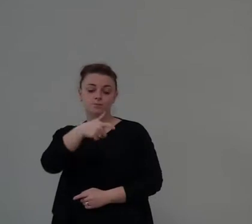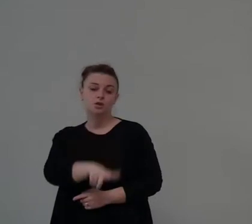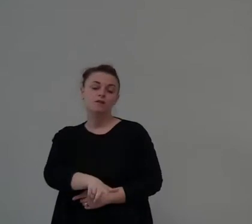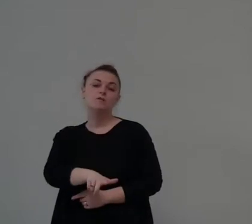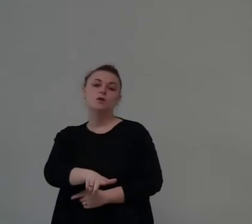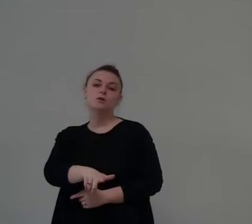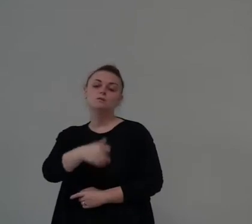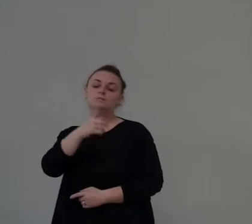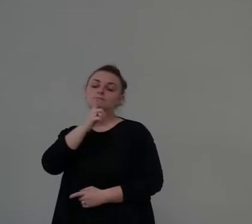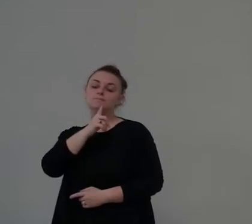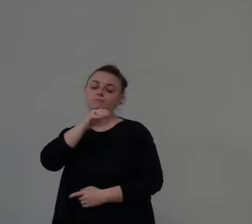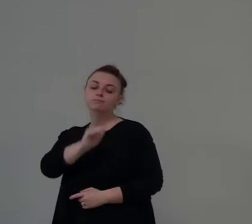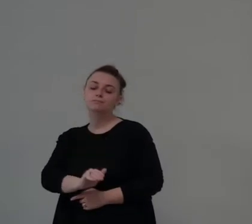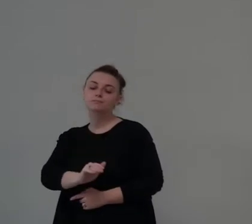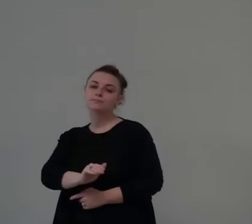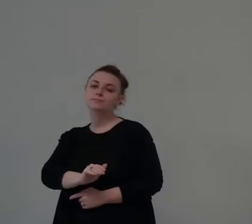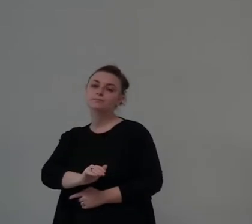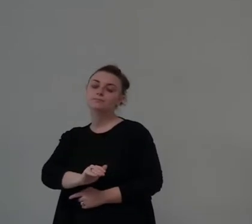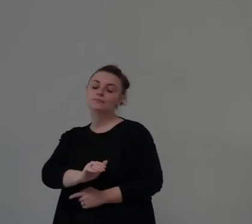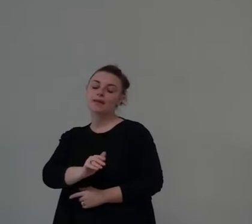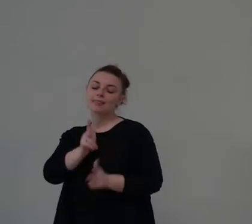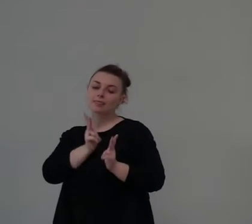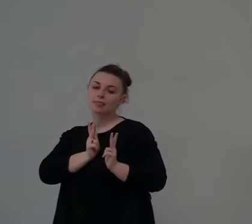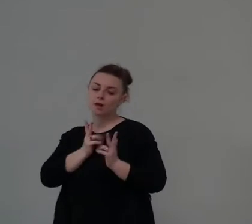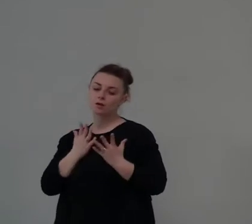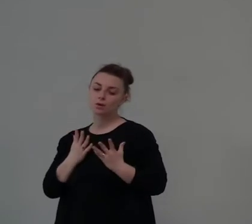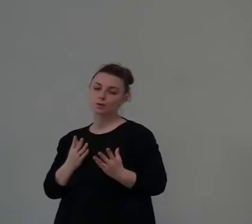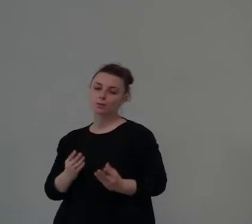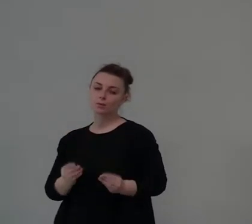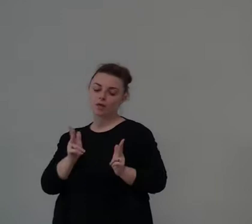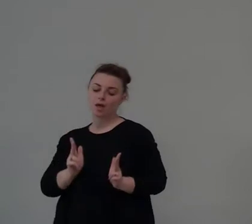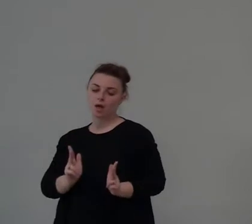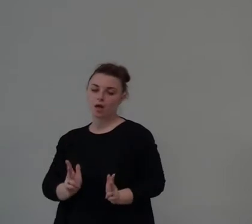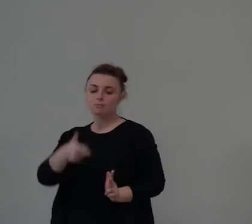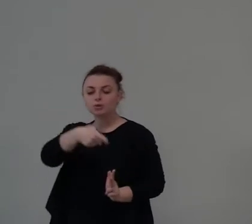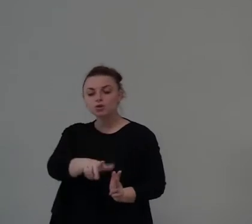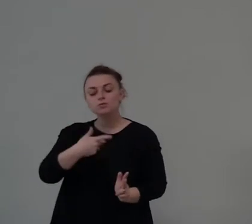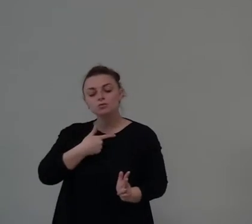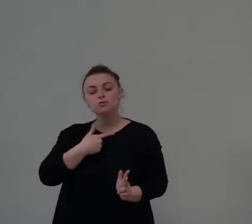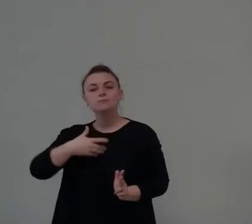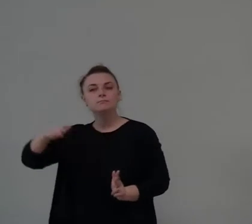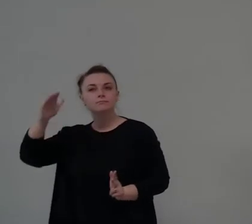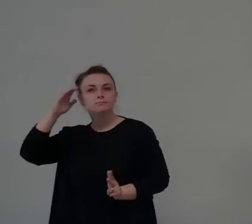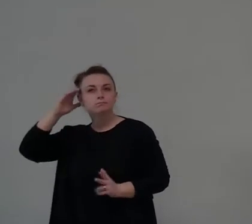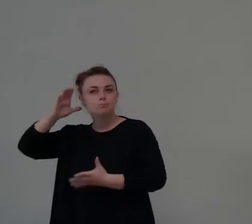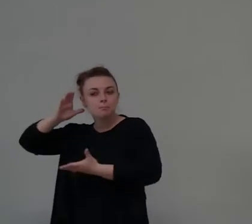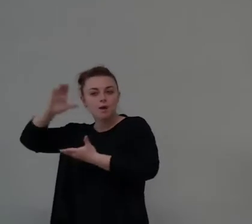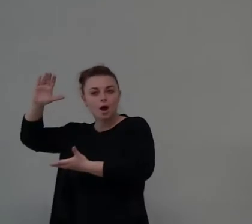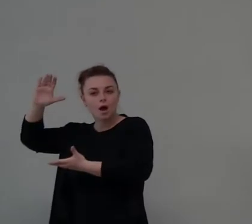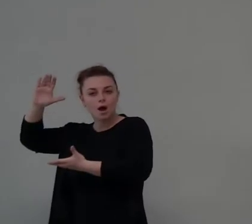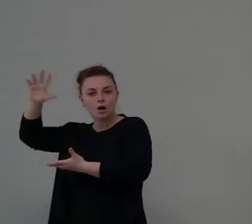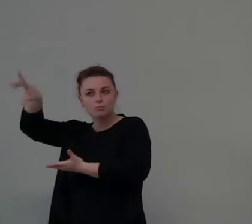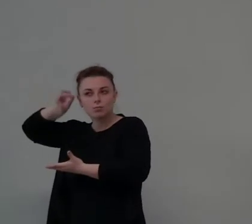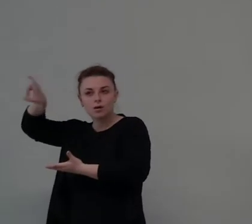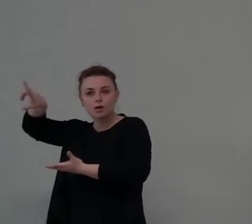inglese quiet time, un tempo tranquillo, perché tu riesci ad aprire le tue orecchie spirituali e senti quello